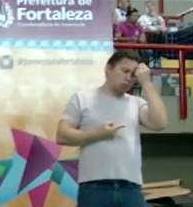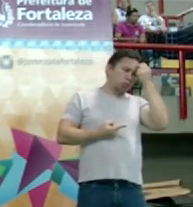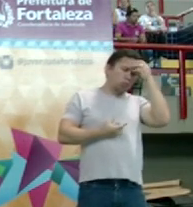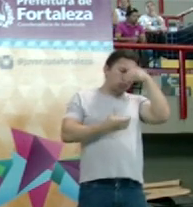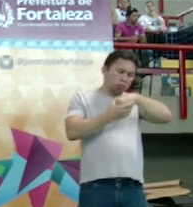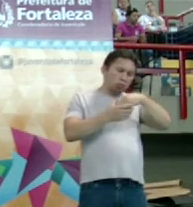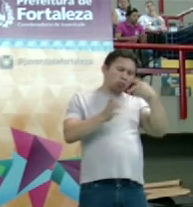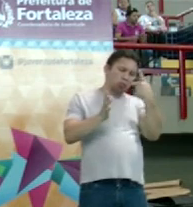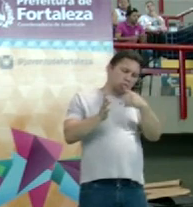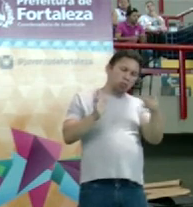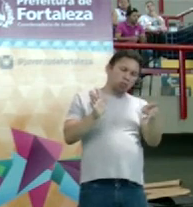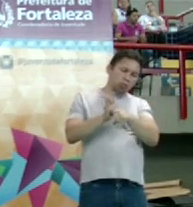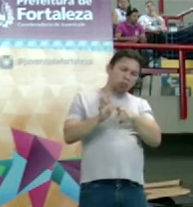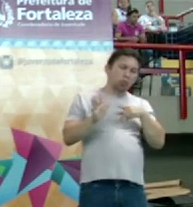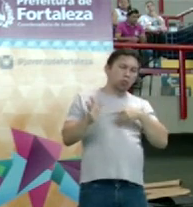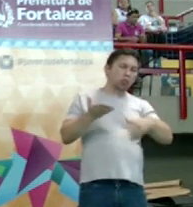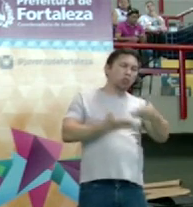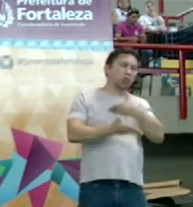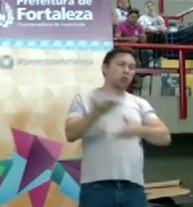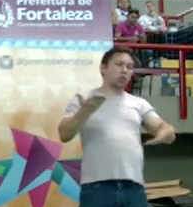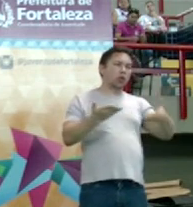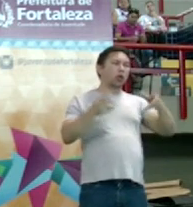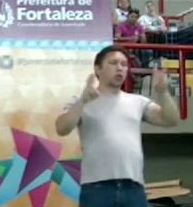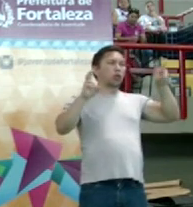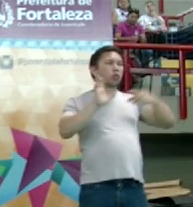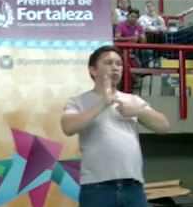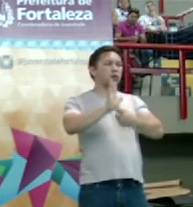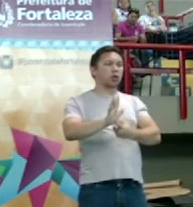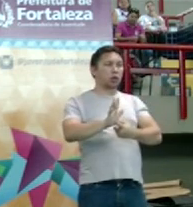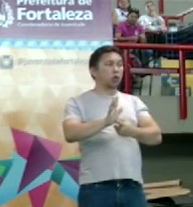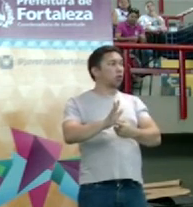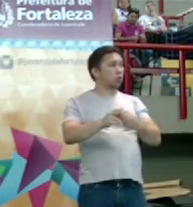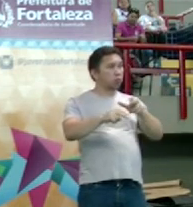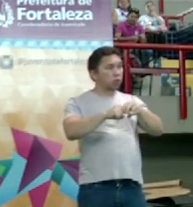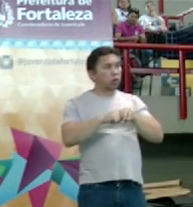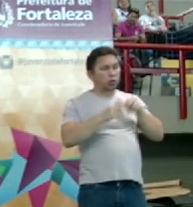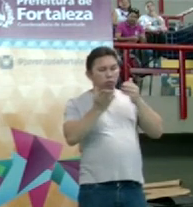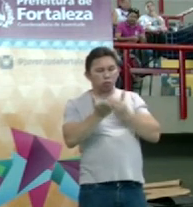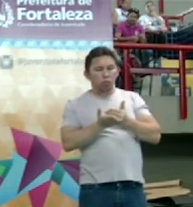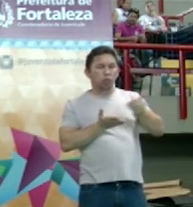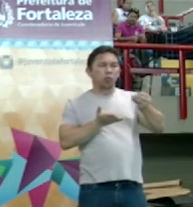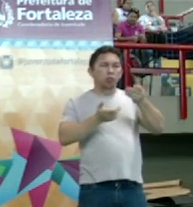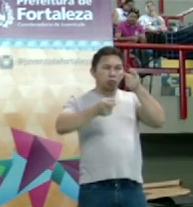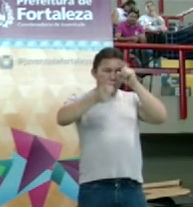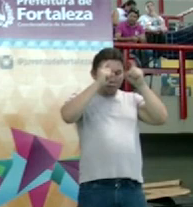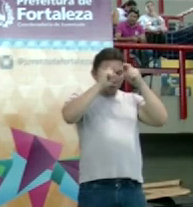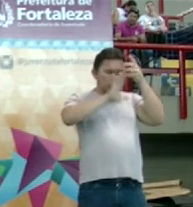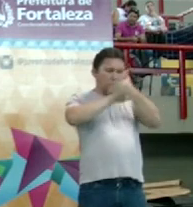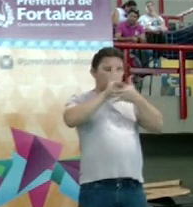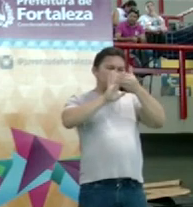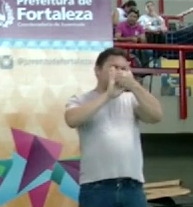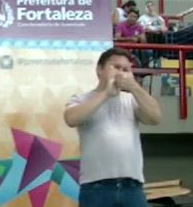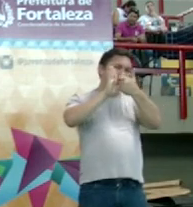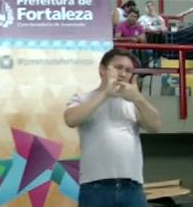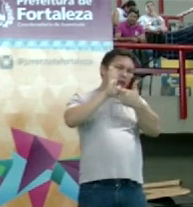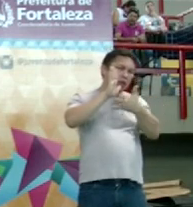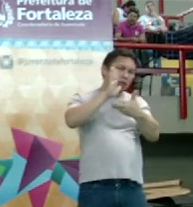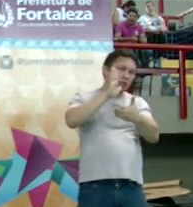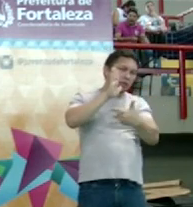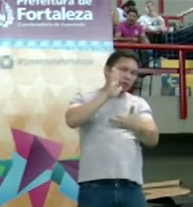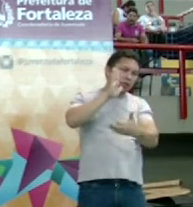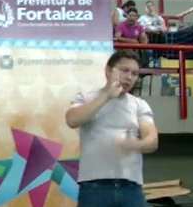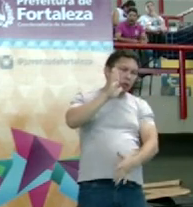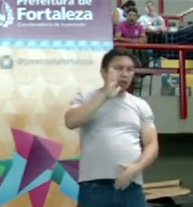ideia que tenha uma relação com o que o tema apresenta. A partir dela, a discussão do texto deverá ser elaborada.